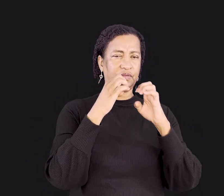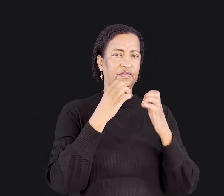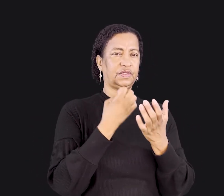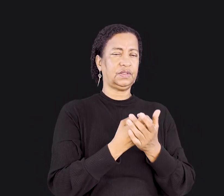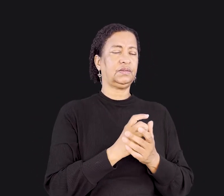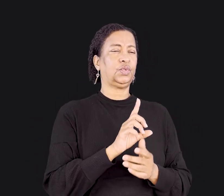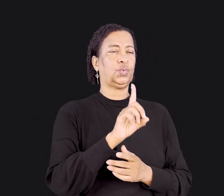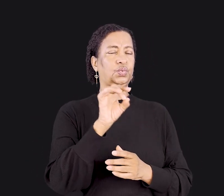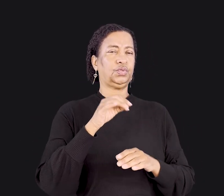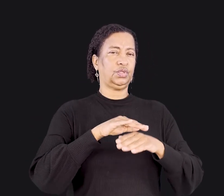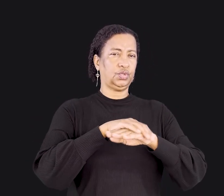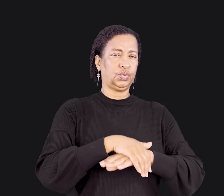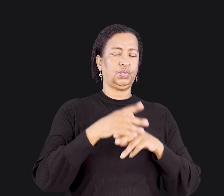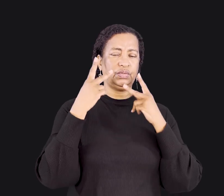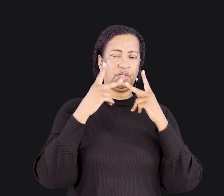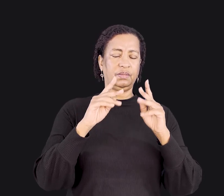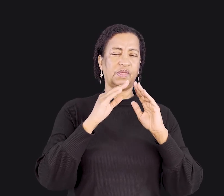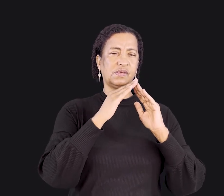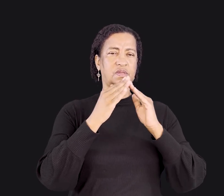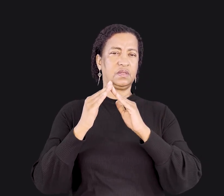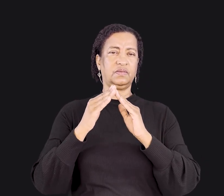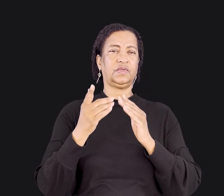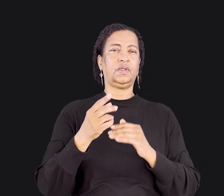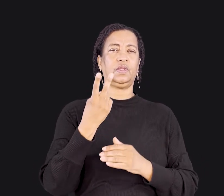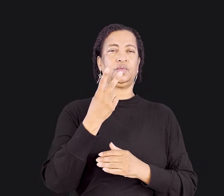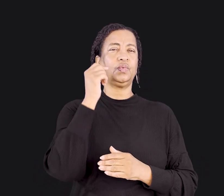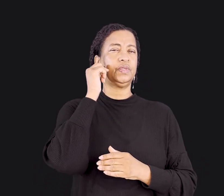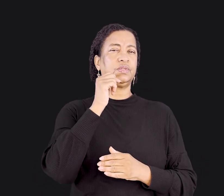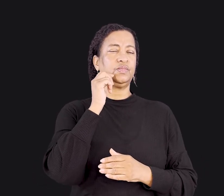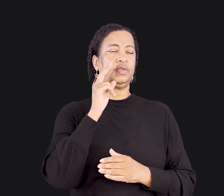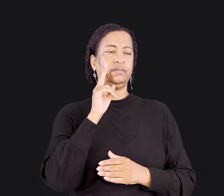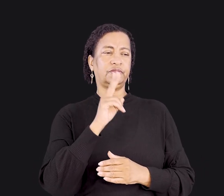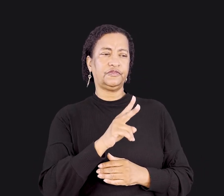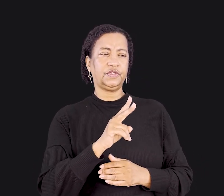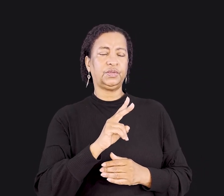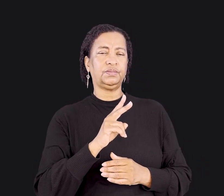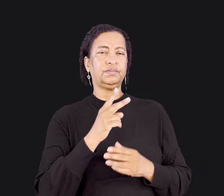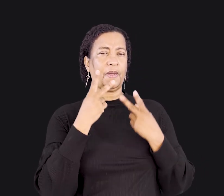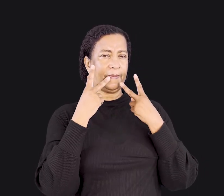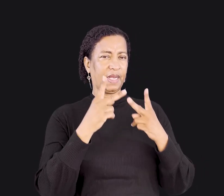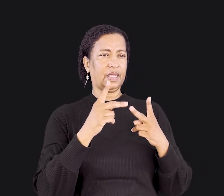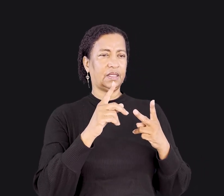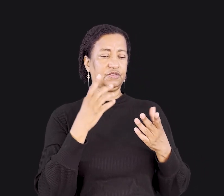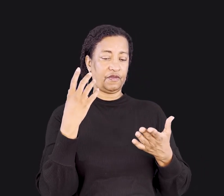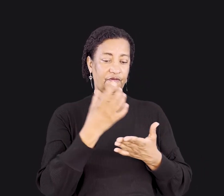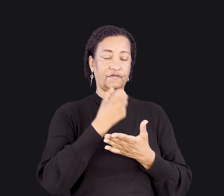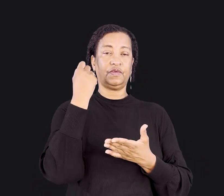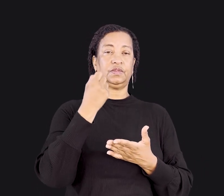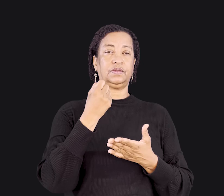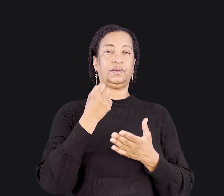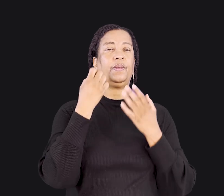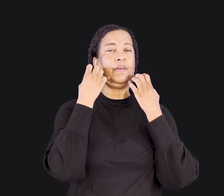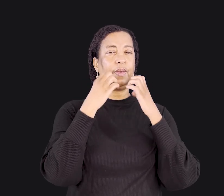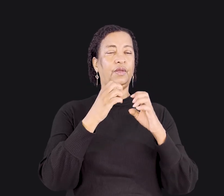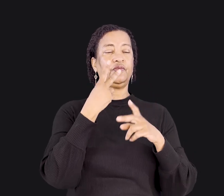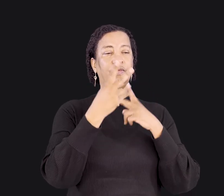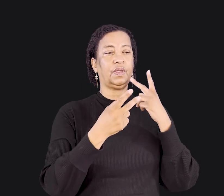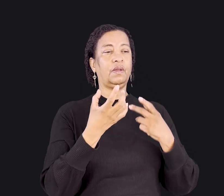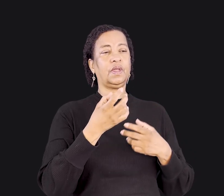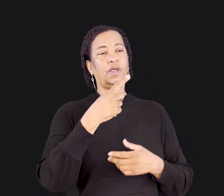pregava o evangelho numa favela, 2 moças de rua ouviram sua pregação e foram salvas. O evangelista lhes disse: quero dizer para vocês o